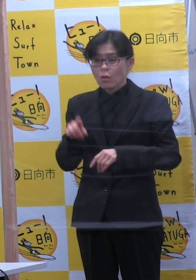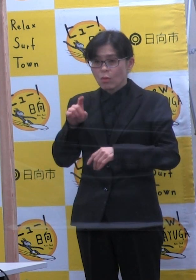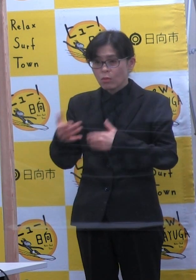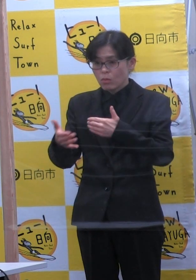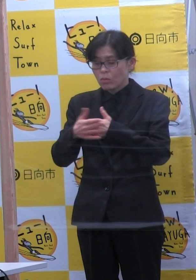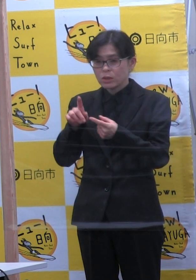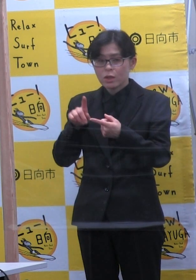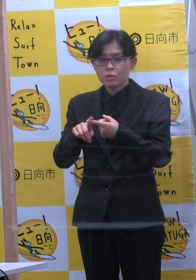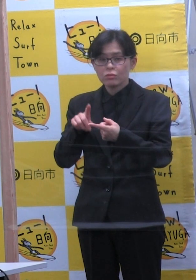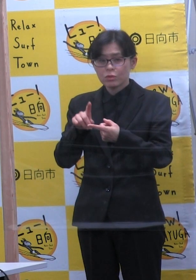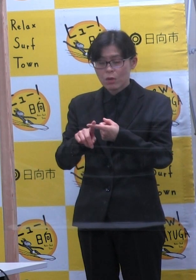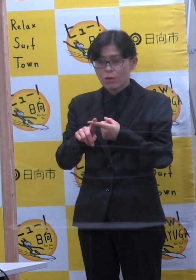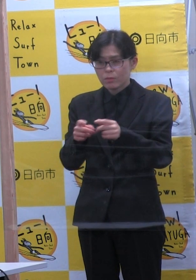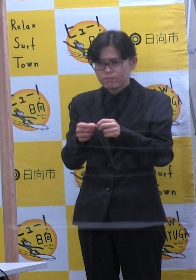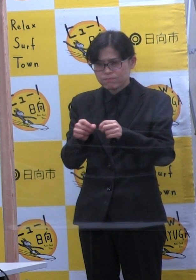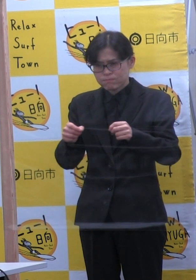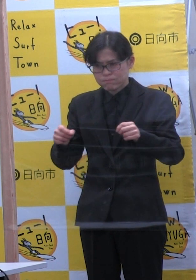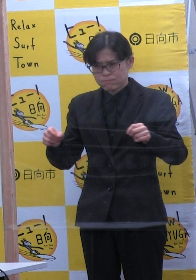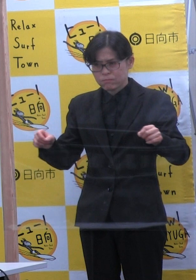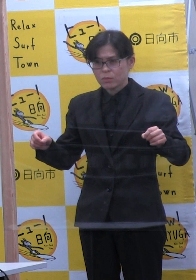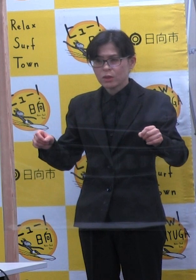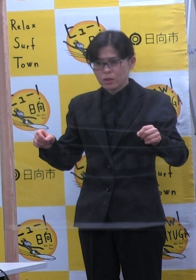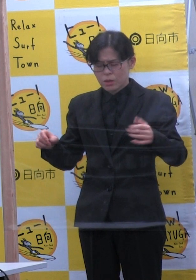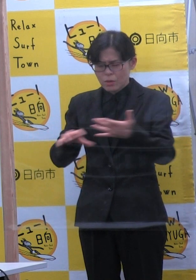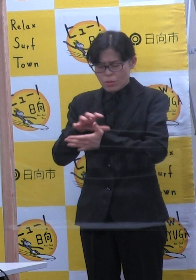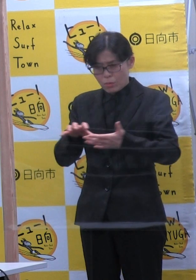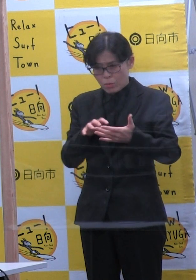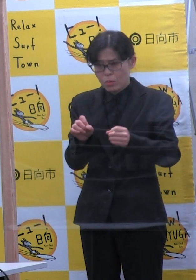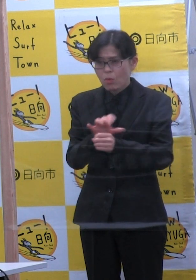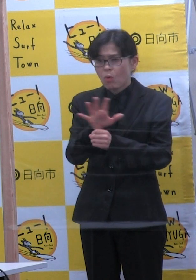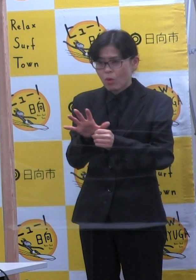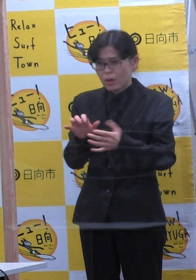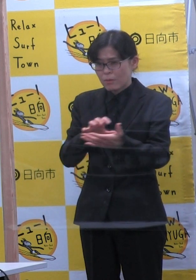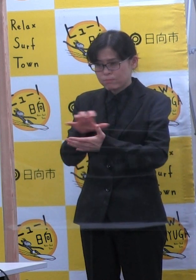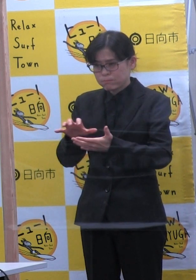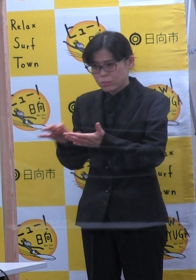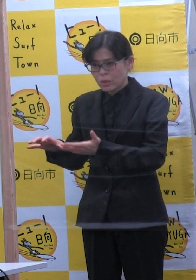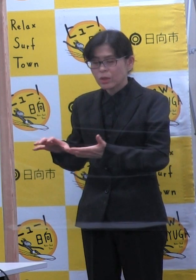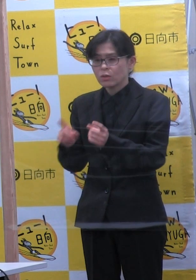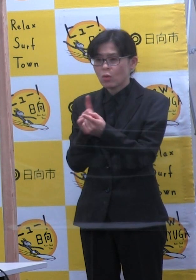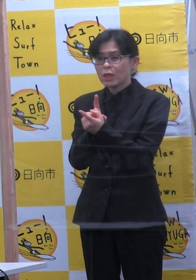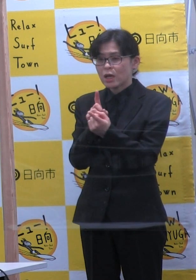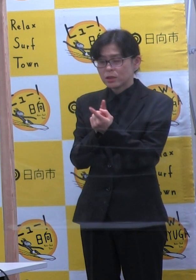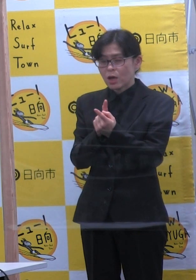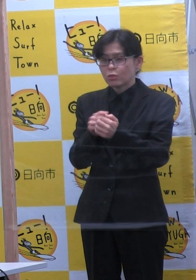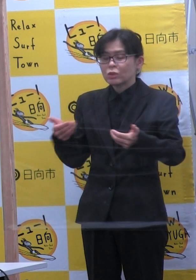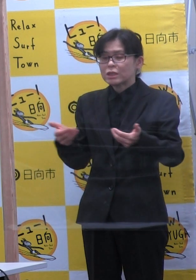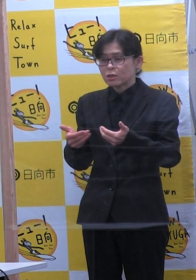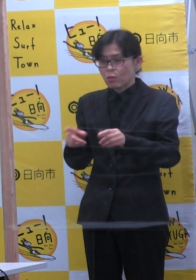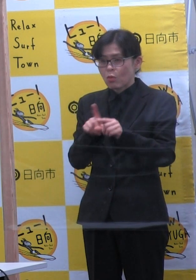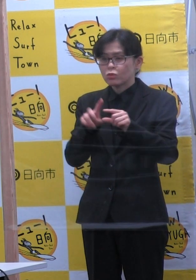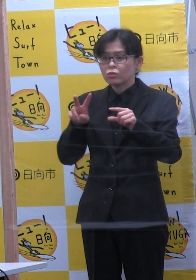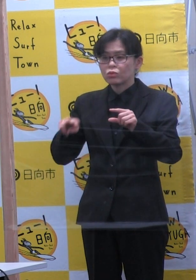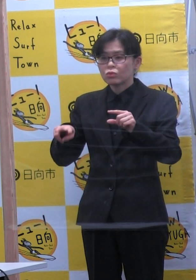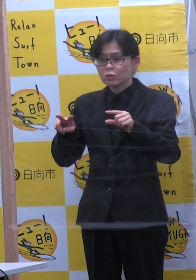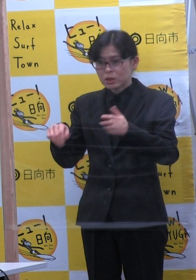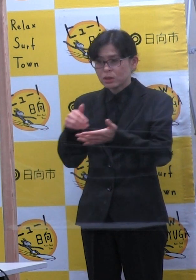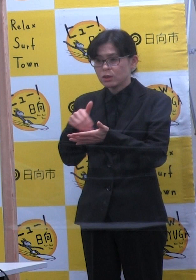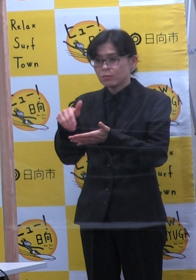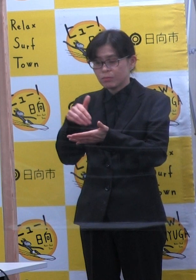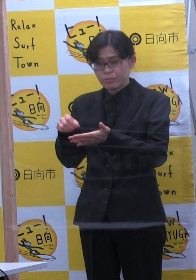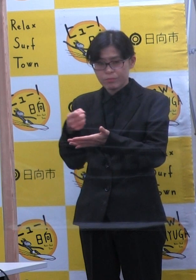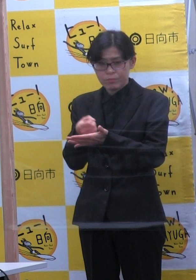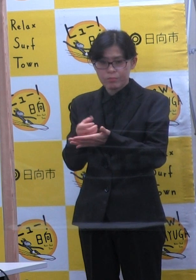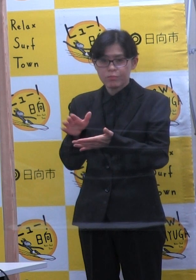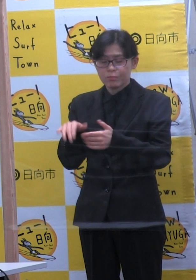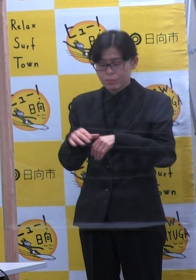正については、長期化する新型コロナウイルス感染症対策事業を中心に計上したものであ